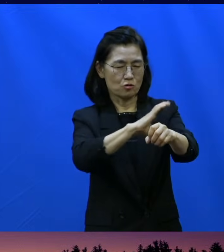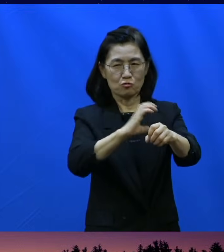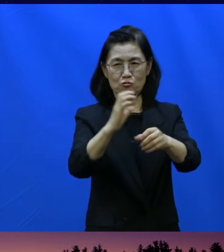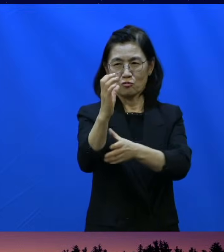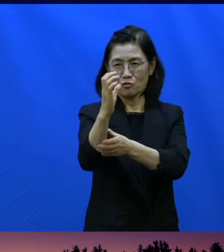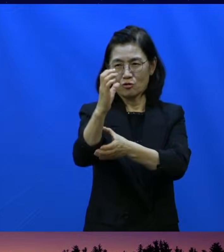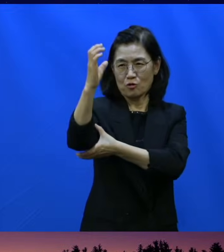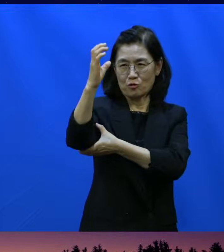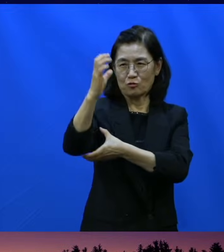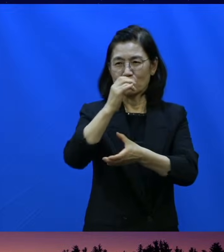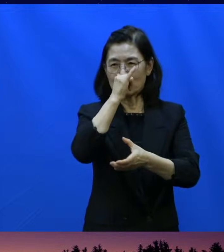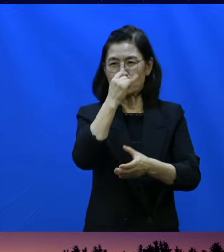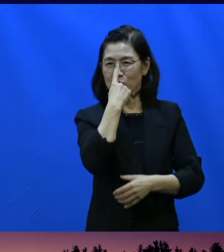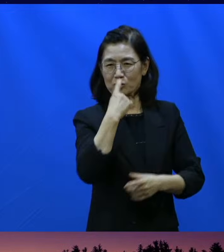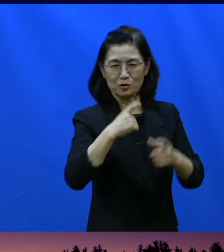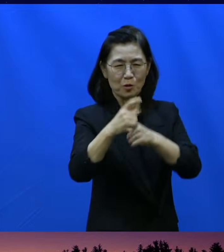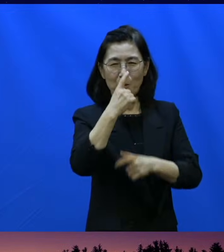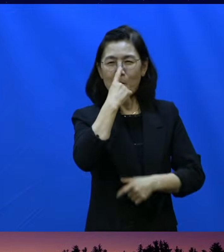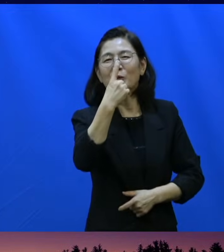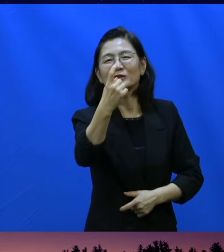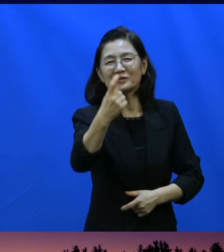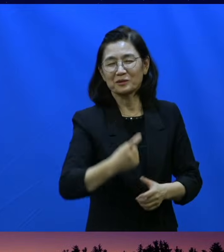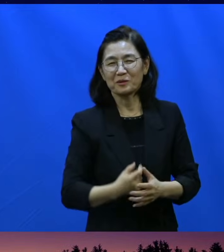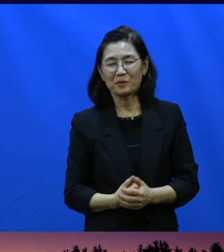야곱은 그야말로